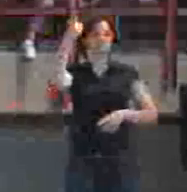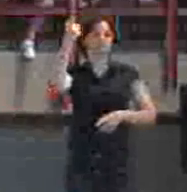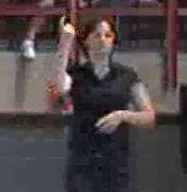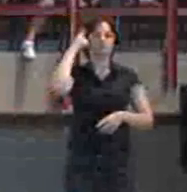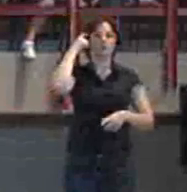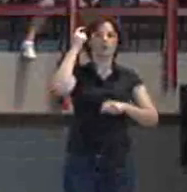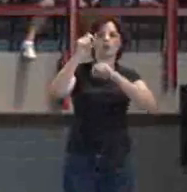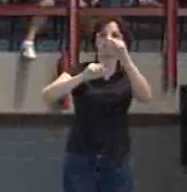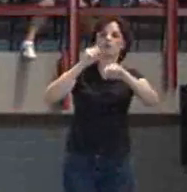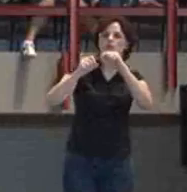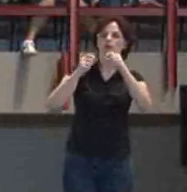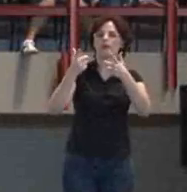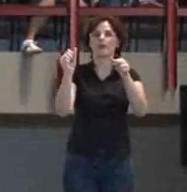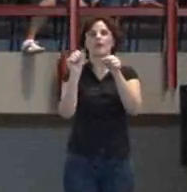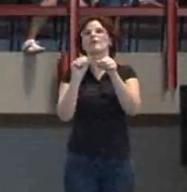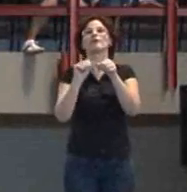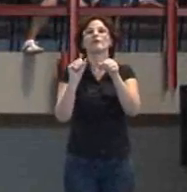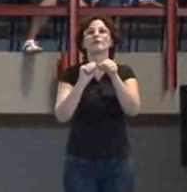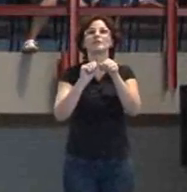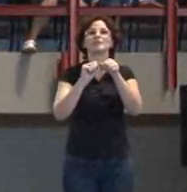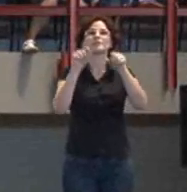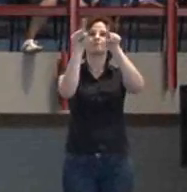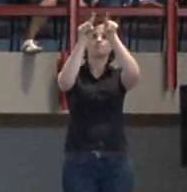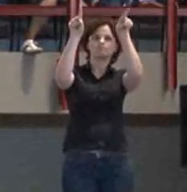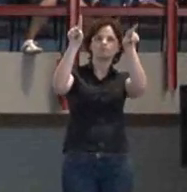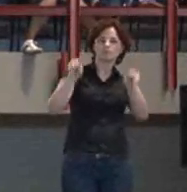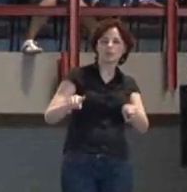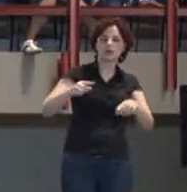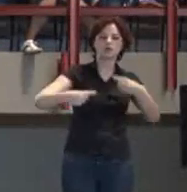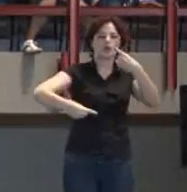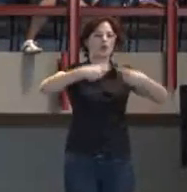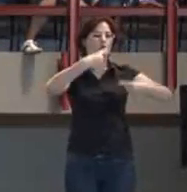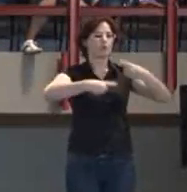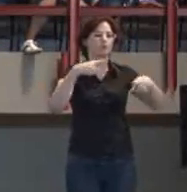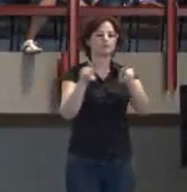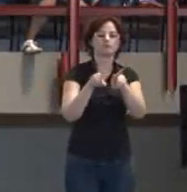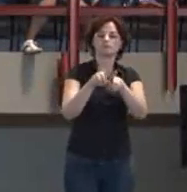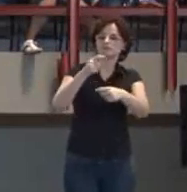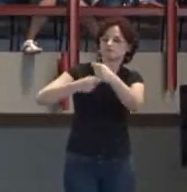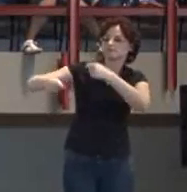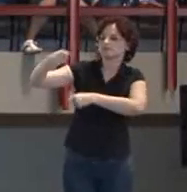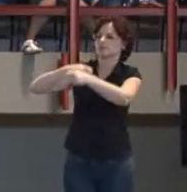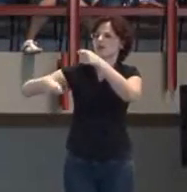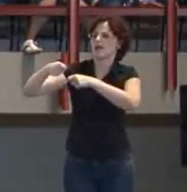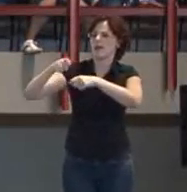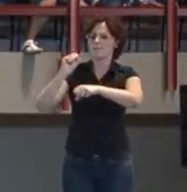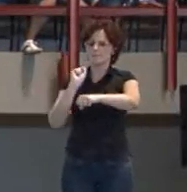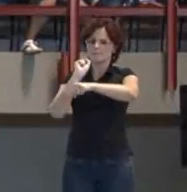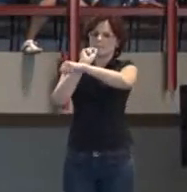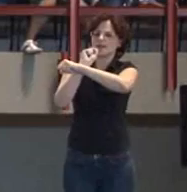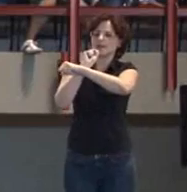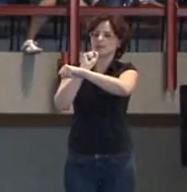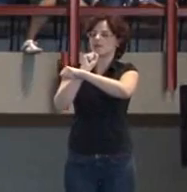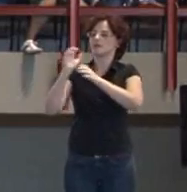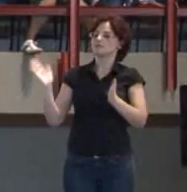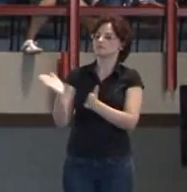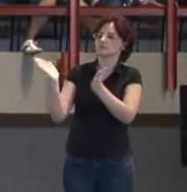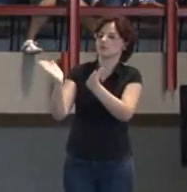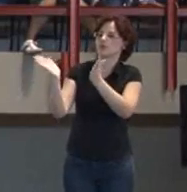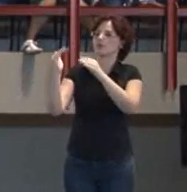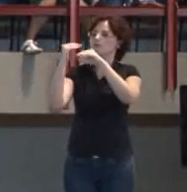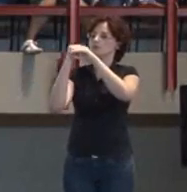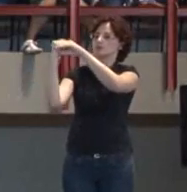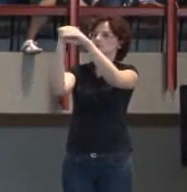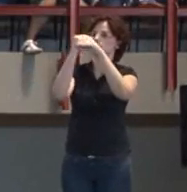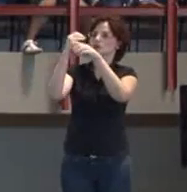vamos fazer um plano político e econômico para conter o avanço do socialismo vamos conter o avanço mas